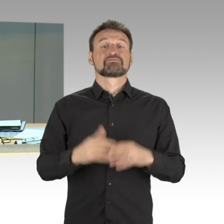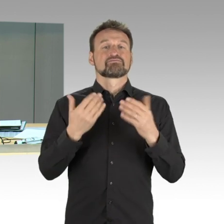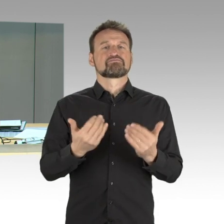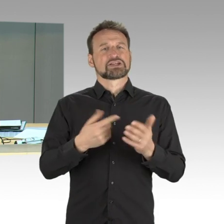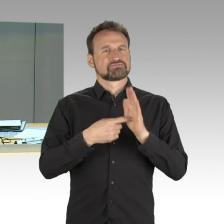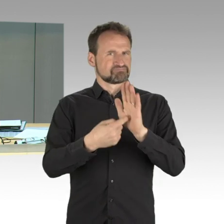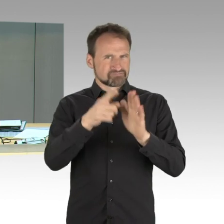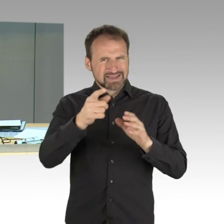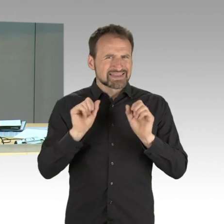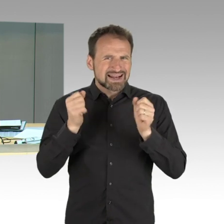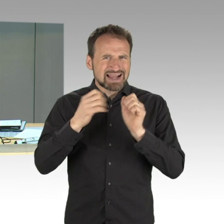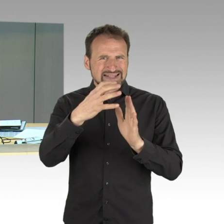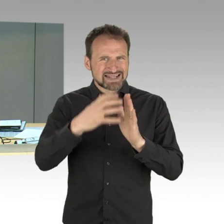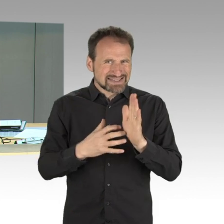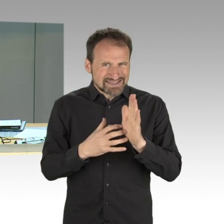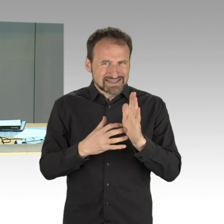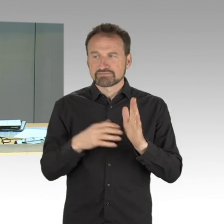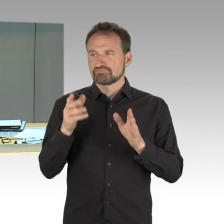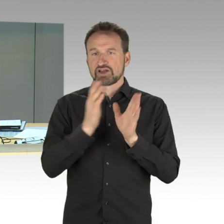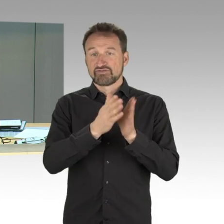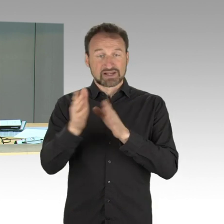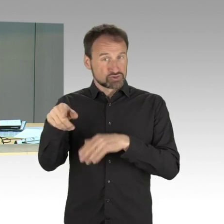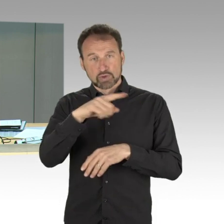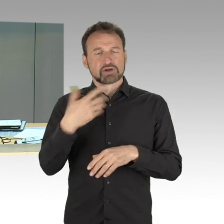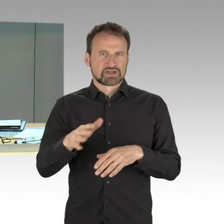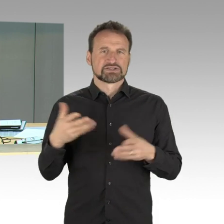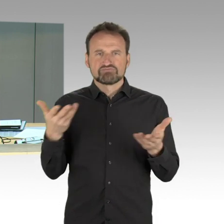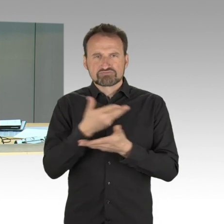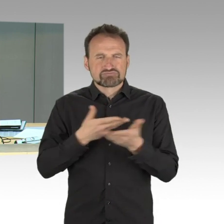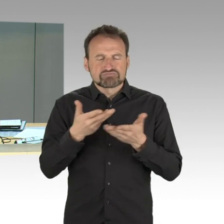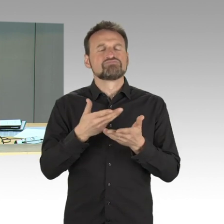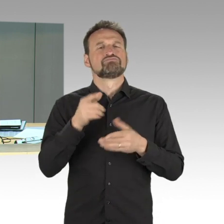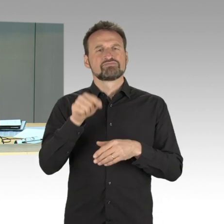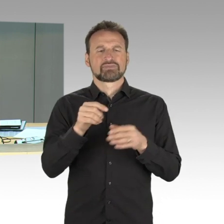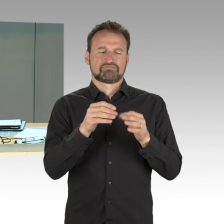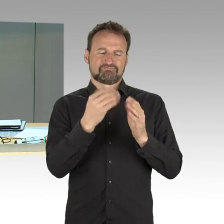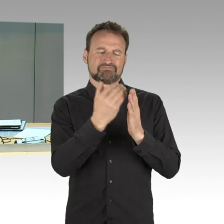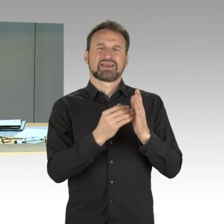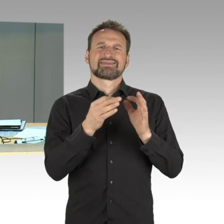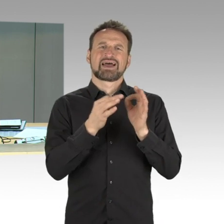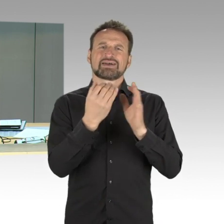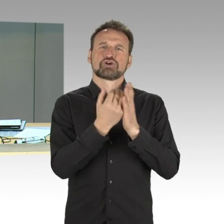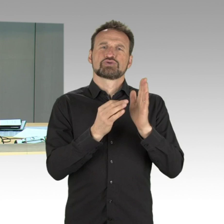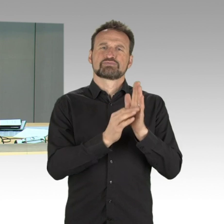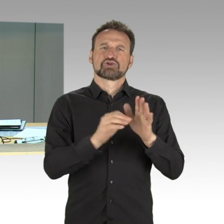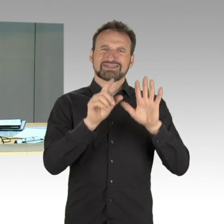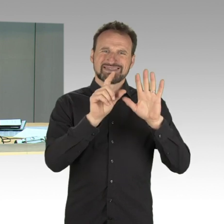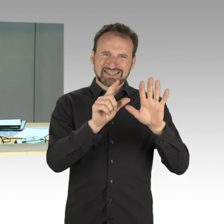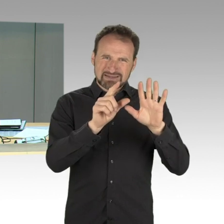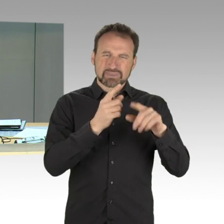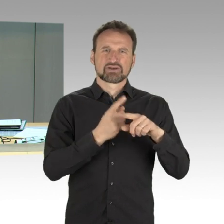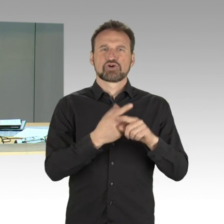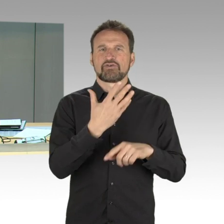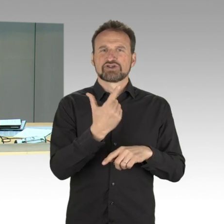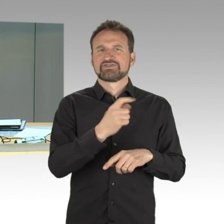Die Fraktionen haben sich darauf verständigt, die dort verzeichneten Vorgänge als Tagesordnungspunkte 7 und 25 bis 28 in